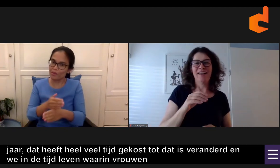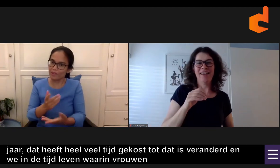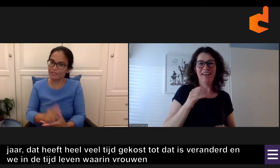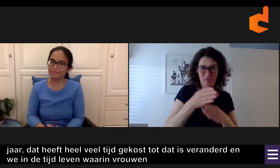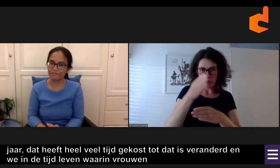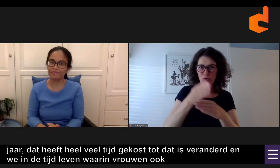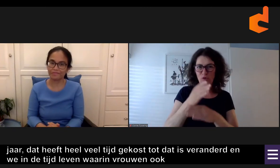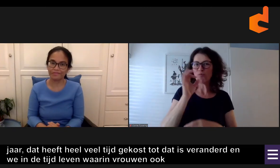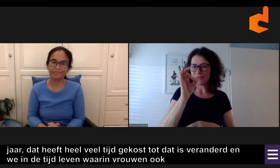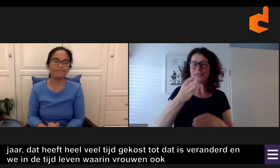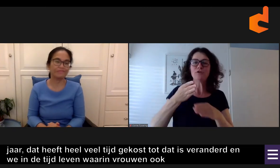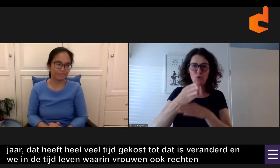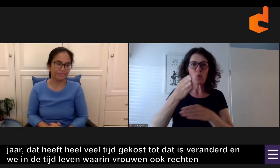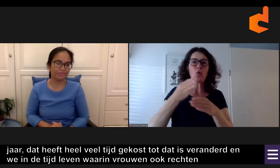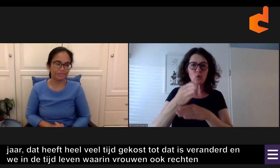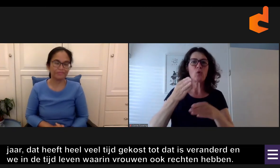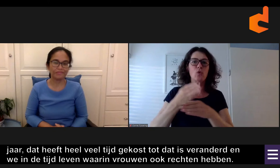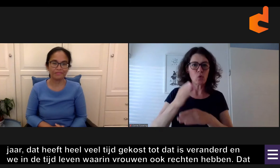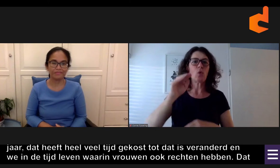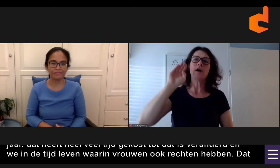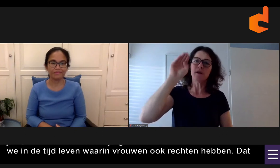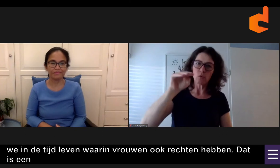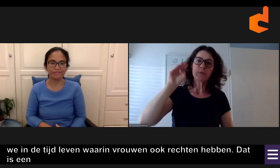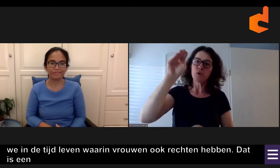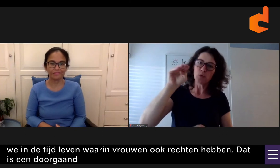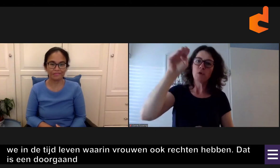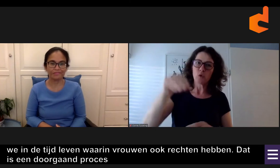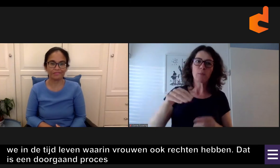En natuurlijk is dat een doorgaand proces. Dat houdt ook niet op.